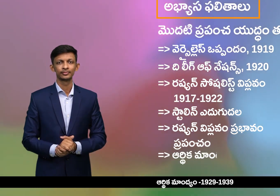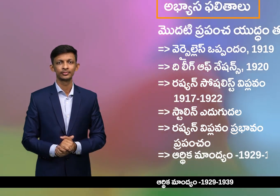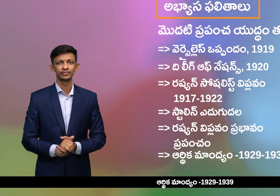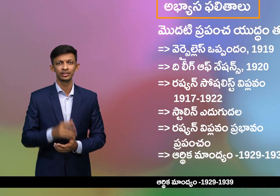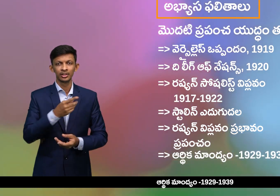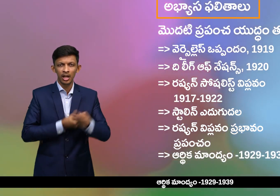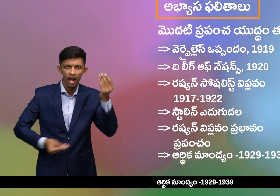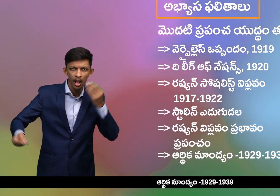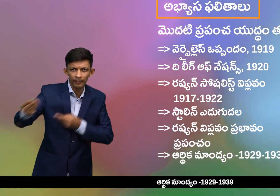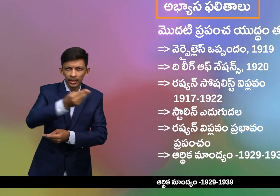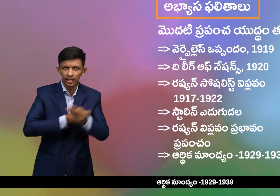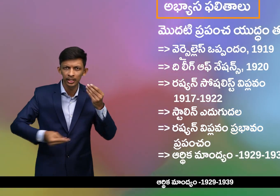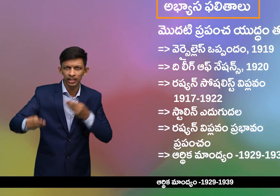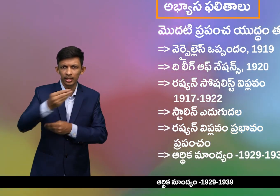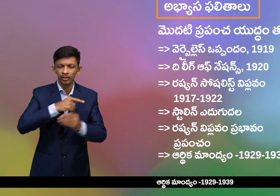ఆర్థిక మాంద్యం